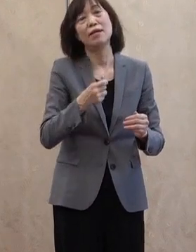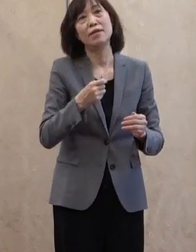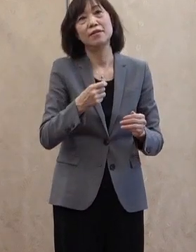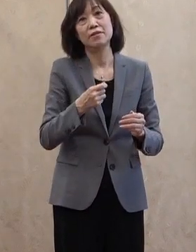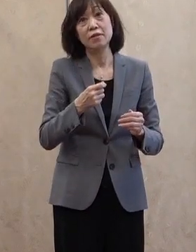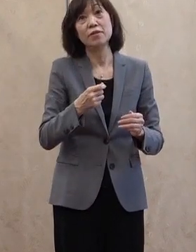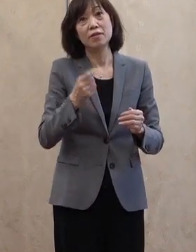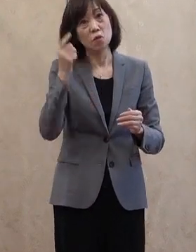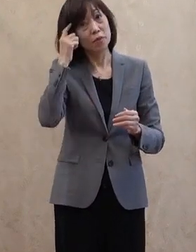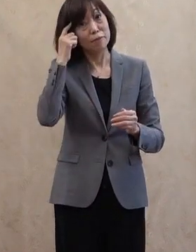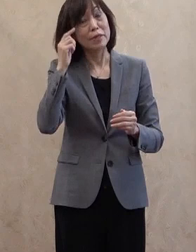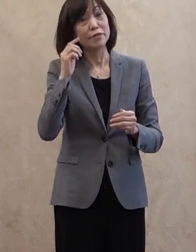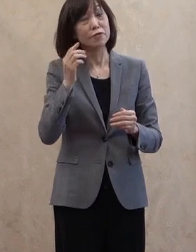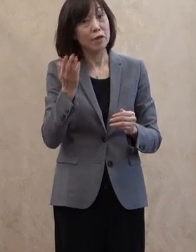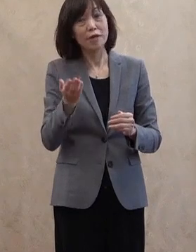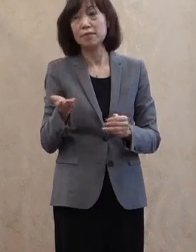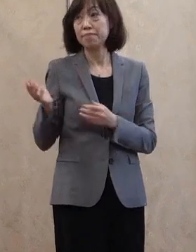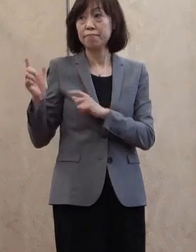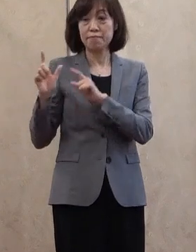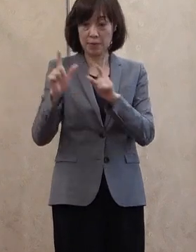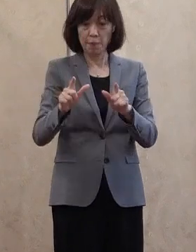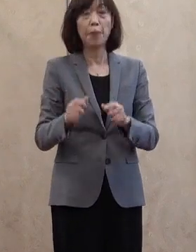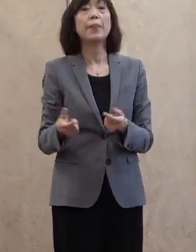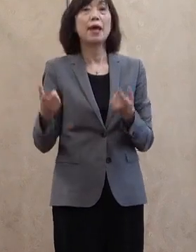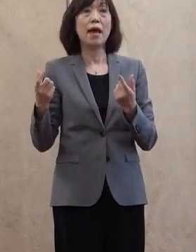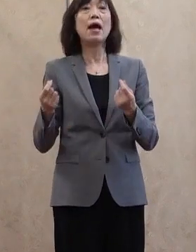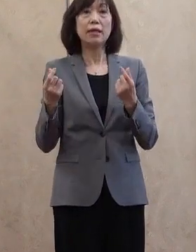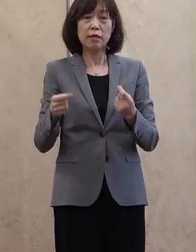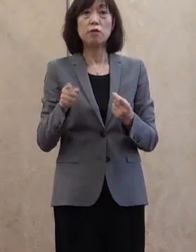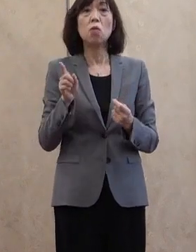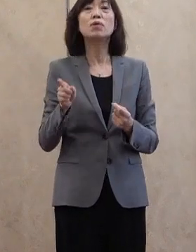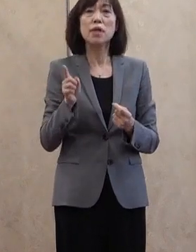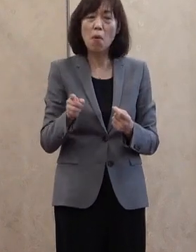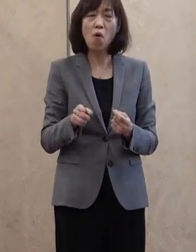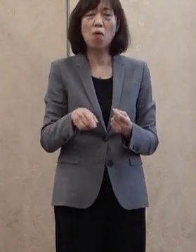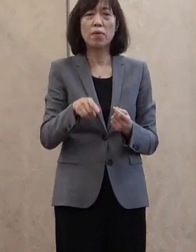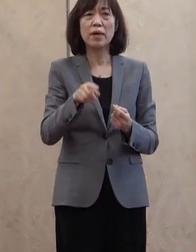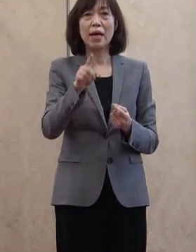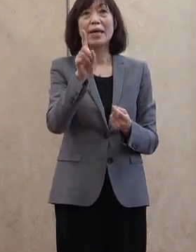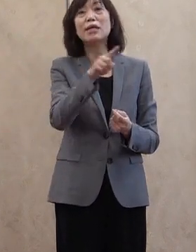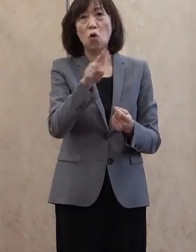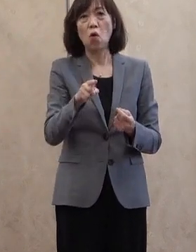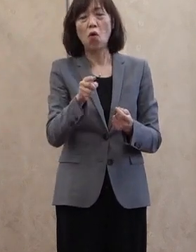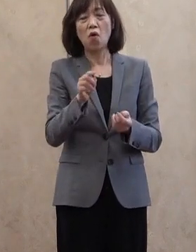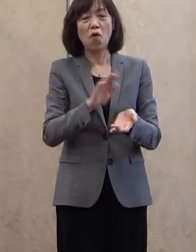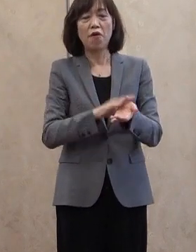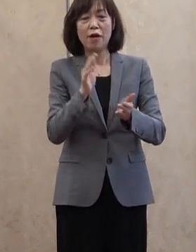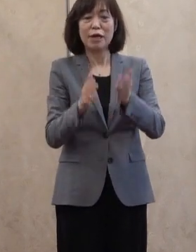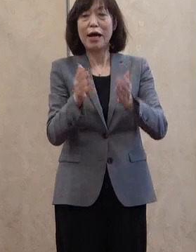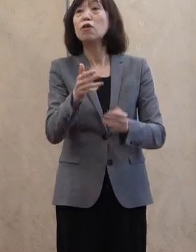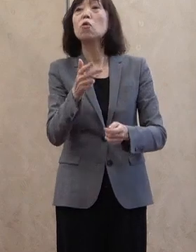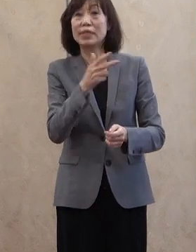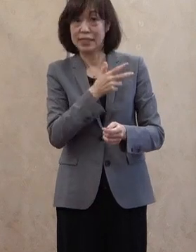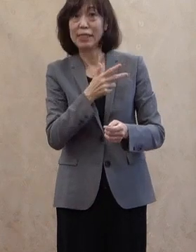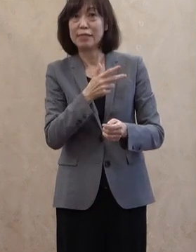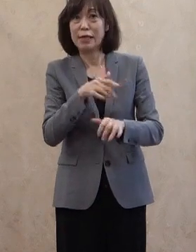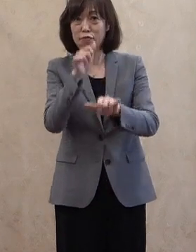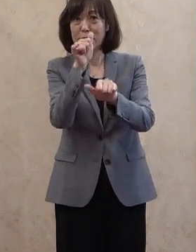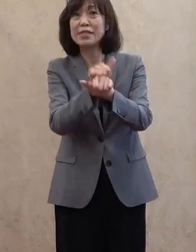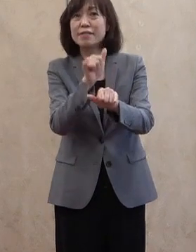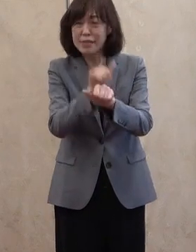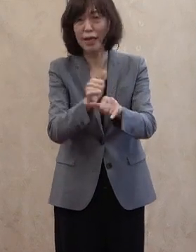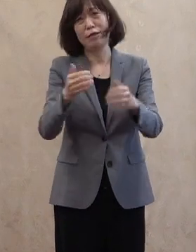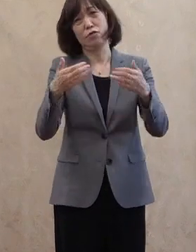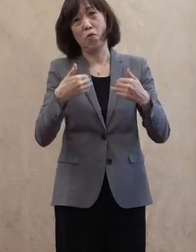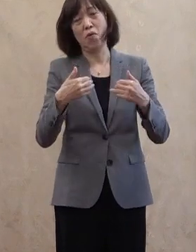めてどのようにお考えでしょうか。 やはりどうしてもこの人、看護師さん、人材がなければ